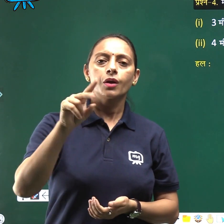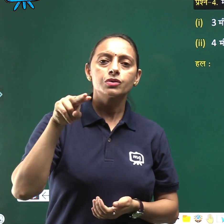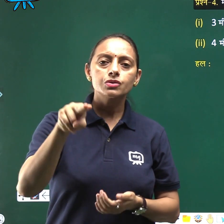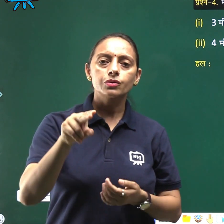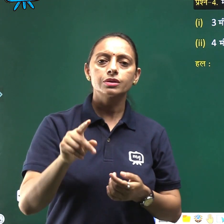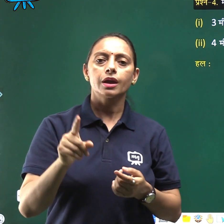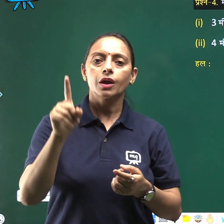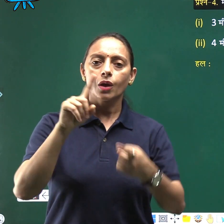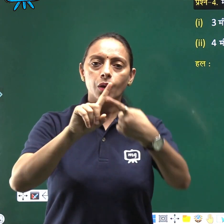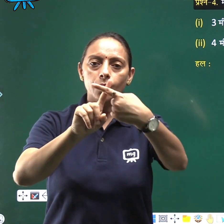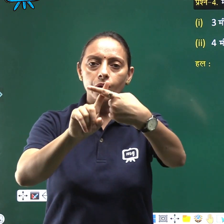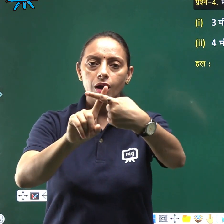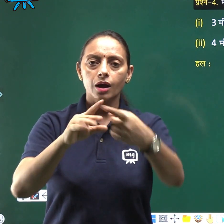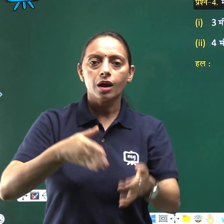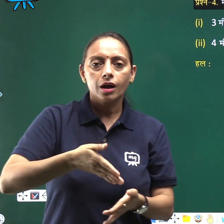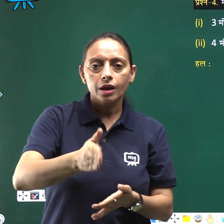करेंगे।